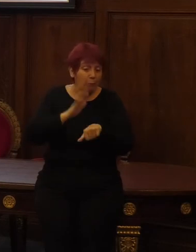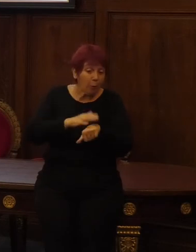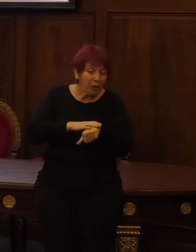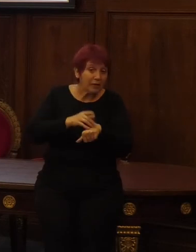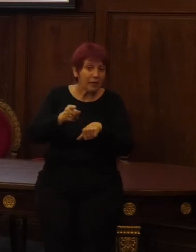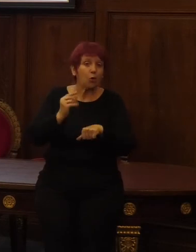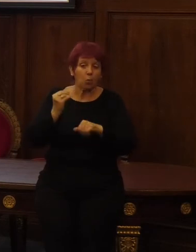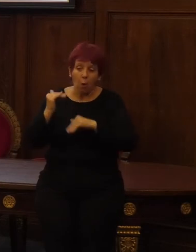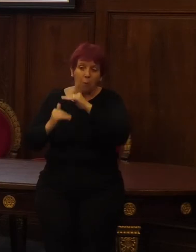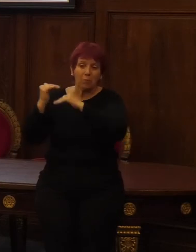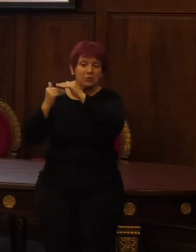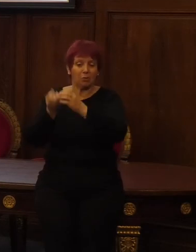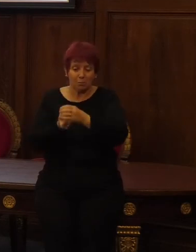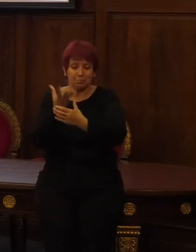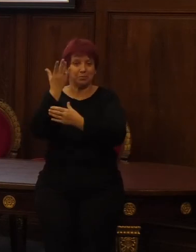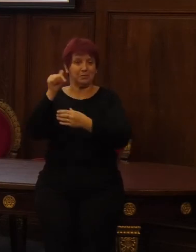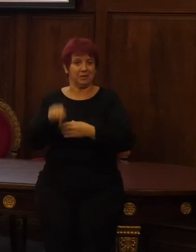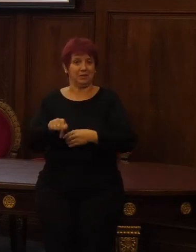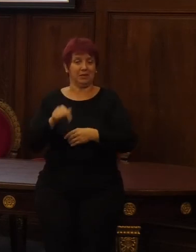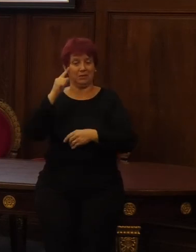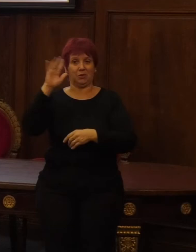con el proceso de nuestra creación.